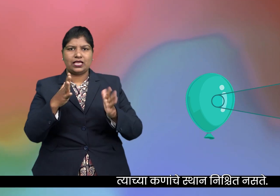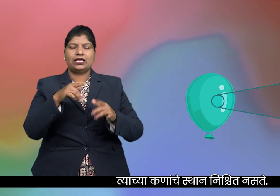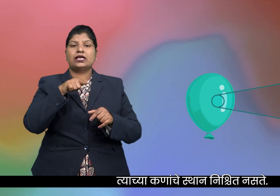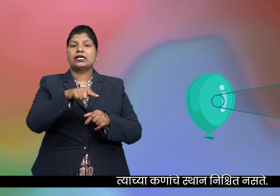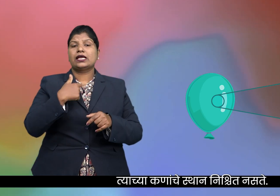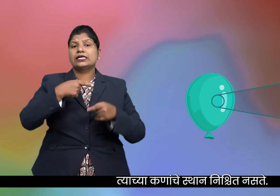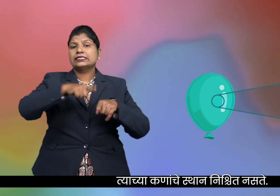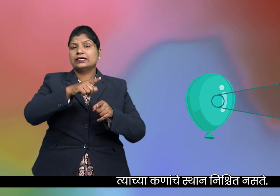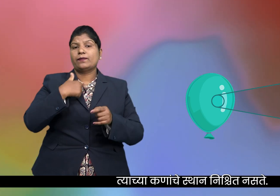निश्चित नसतेच.